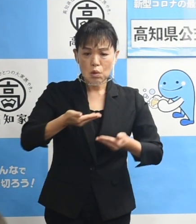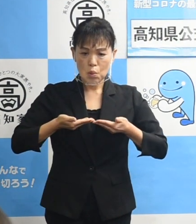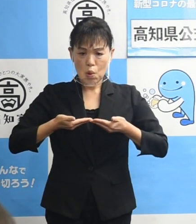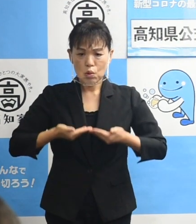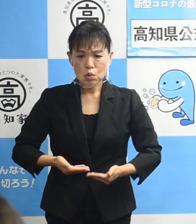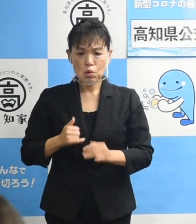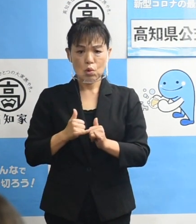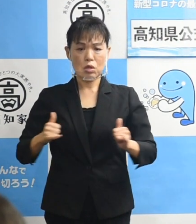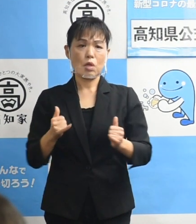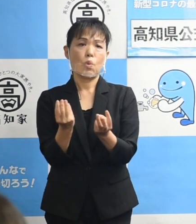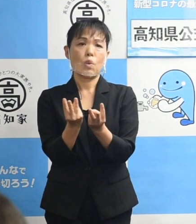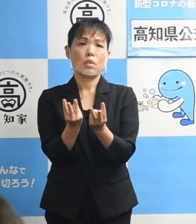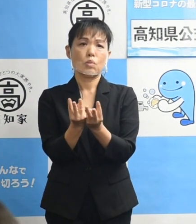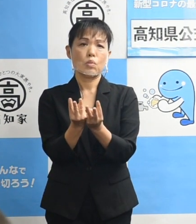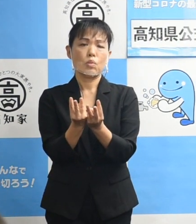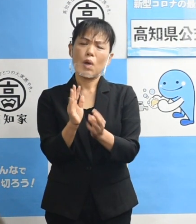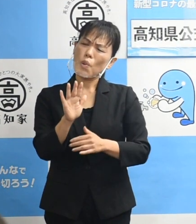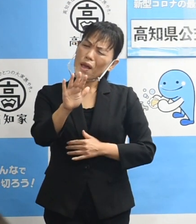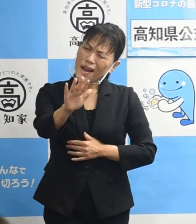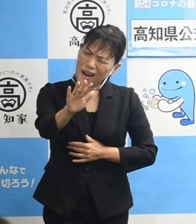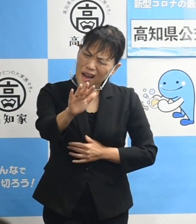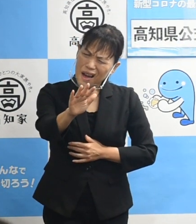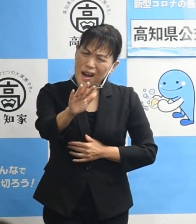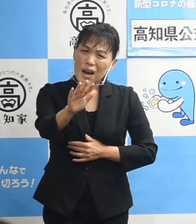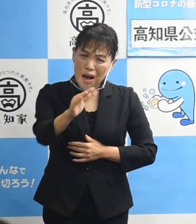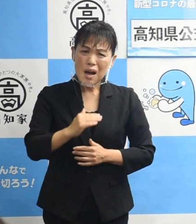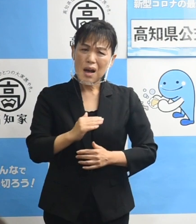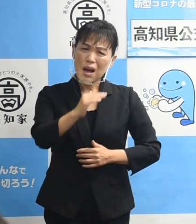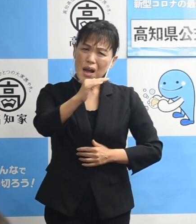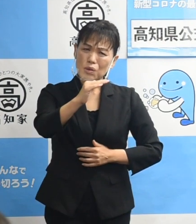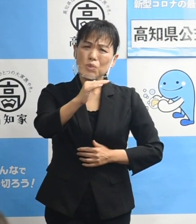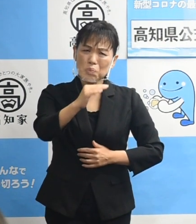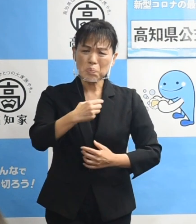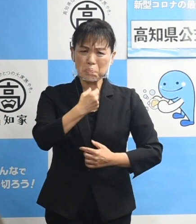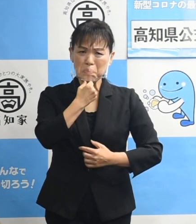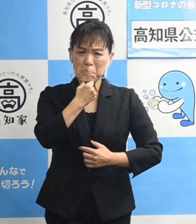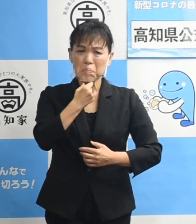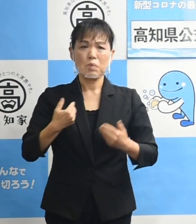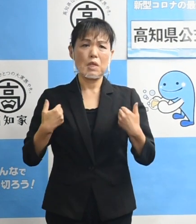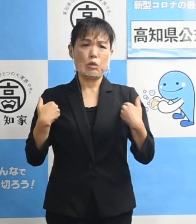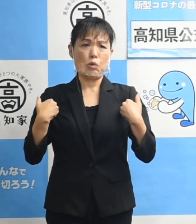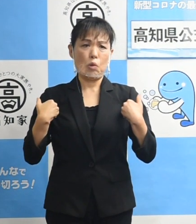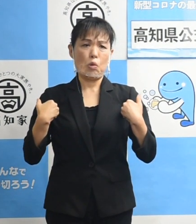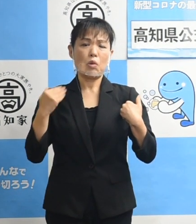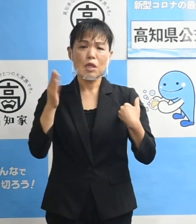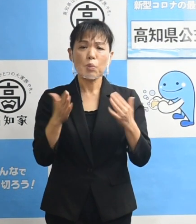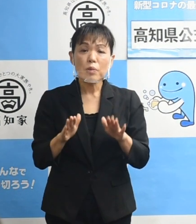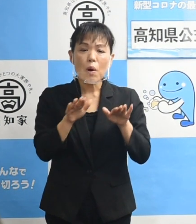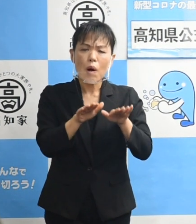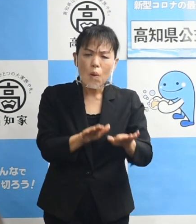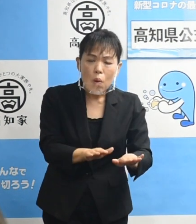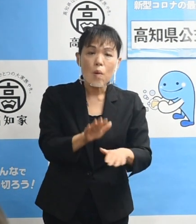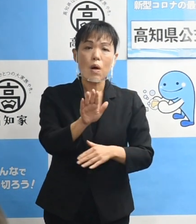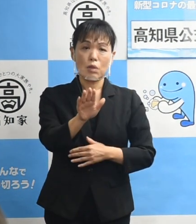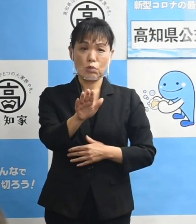等の数字については、これから上がってくることを警戒しなければいけないという面はございますけれども、他を抑えられていると。